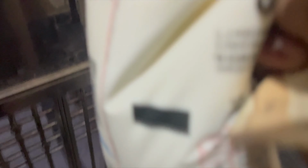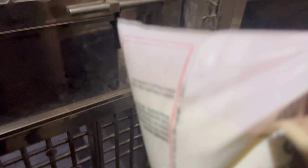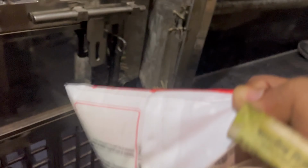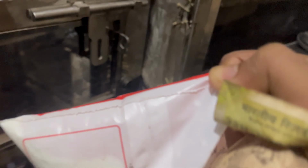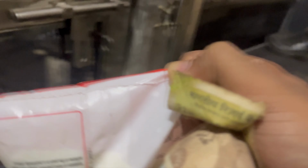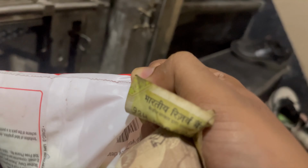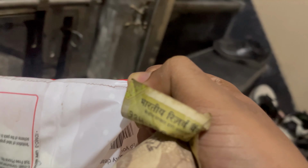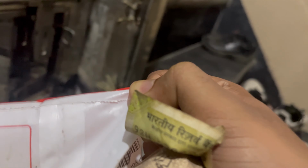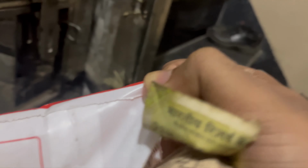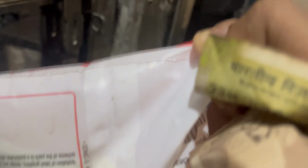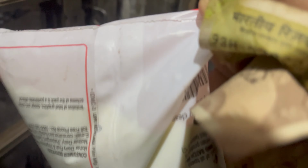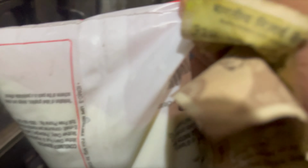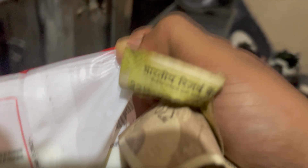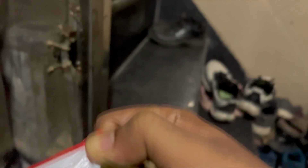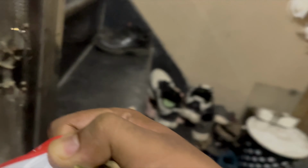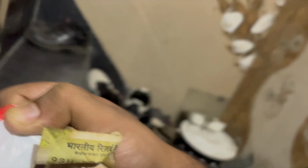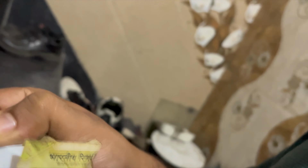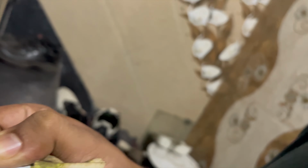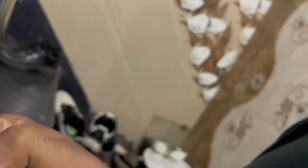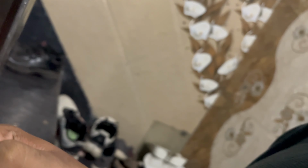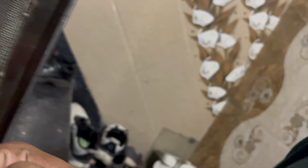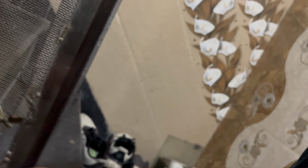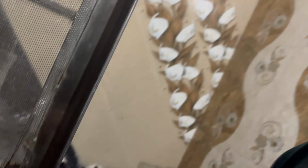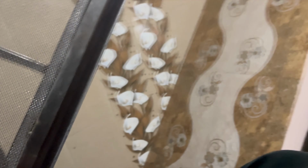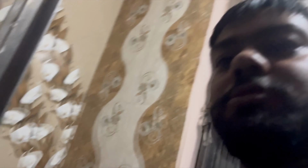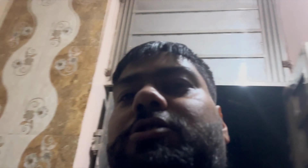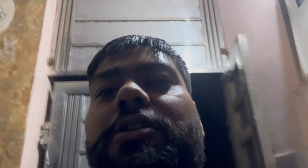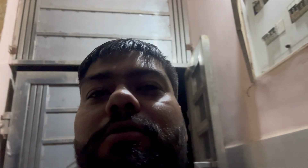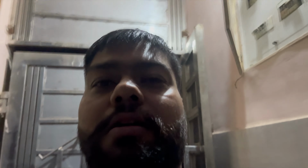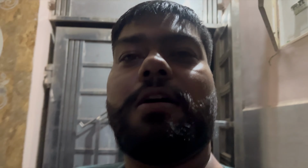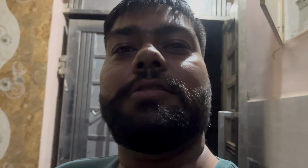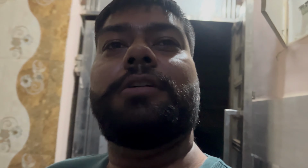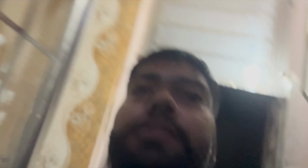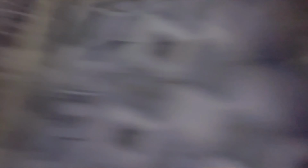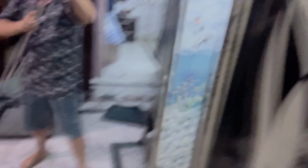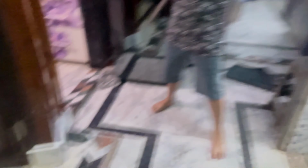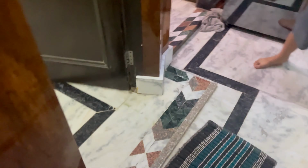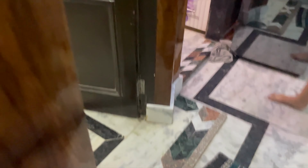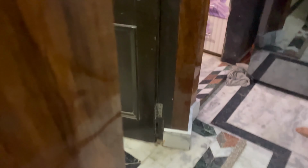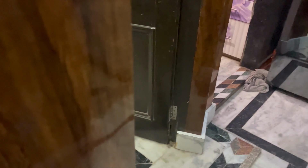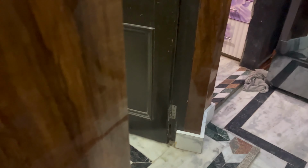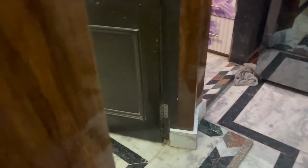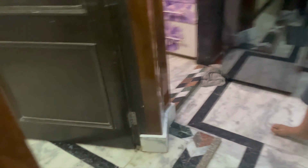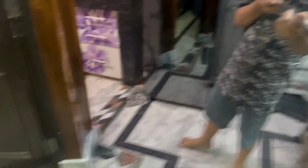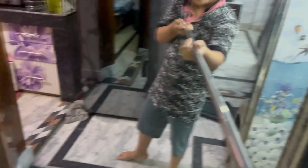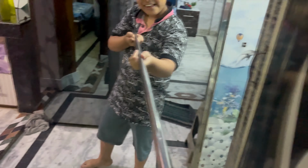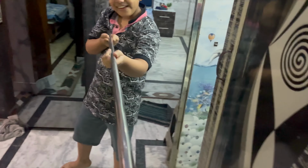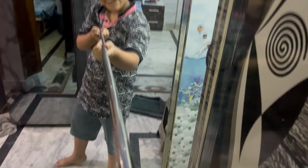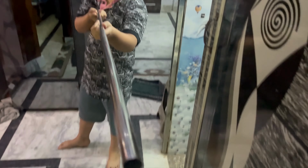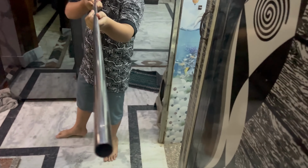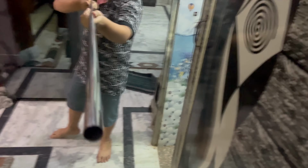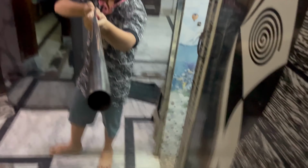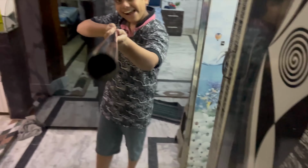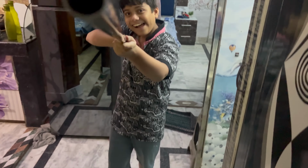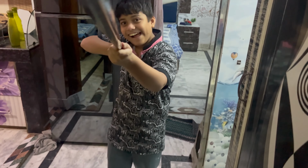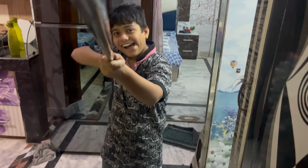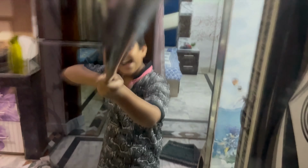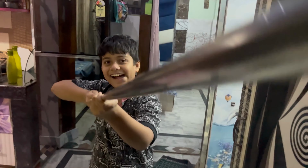दूध ले लिया, चाय पीते हैं फिर निकलते हैं। चलो भाई चलते हैं। ये देखो क्या कर रहा है,